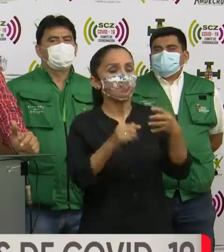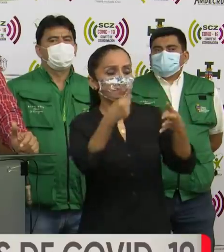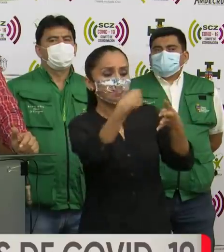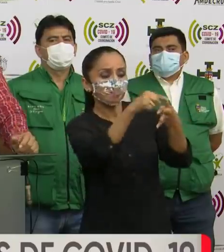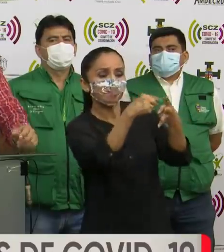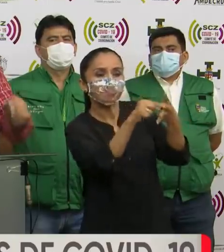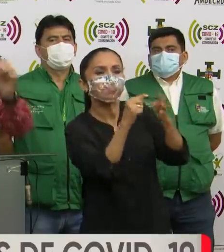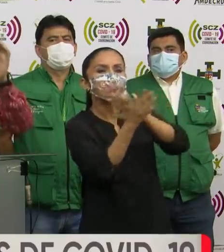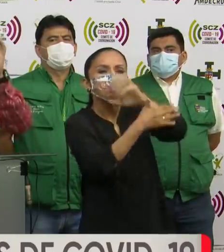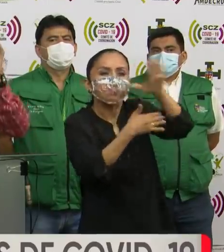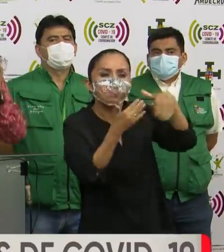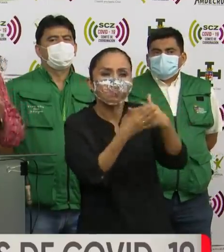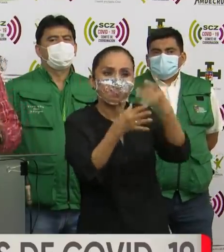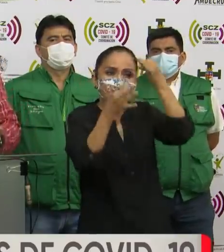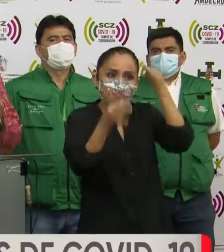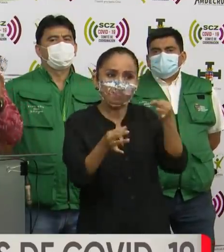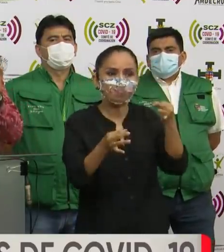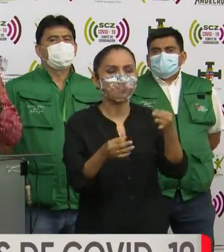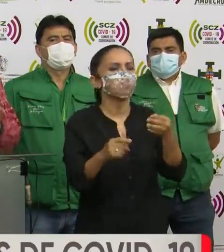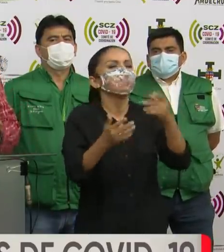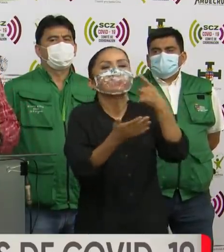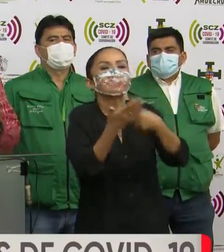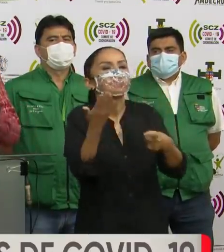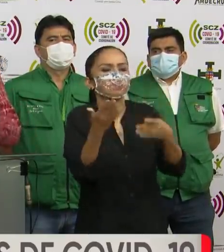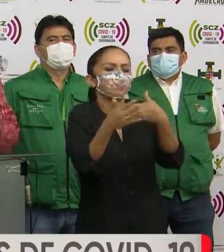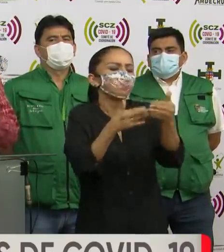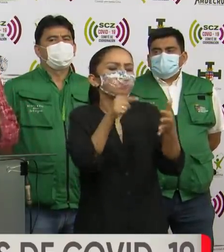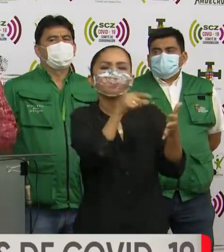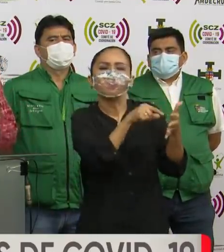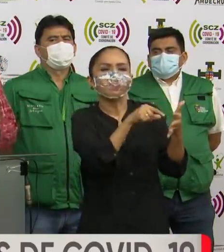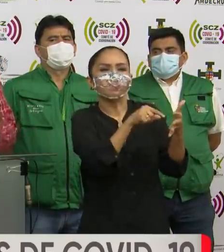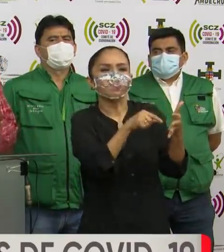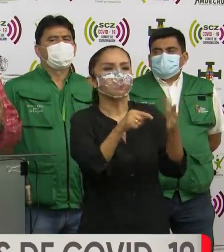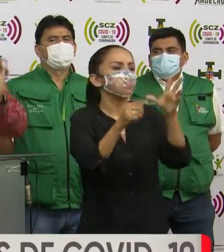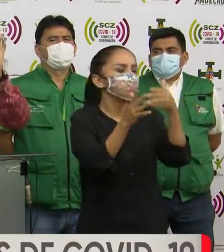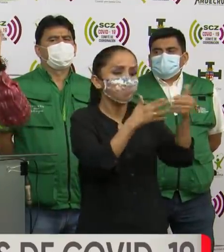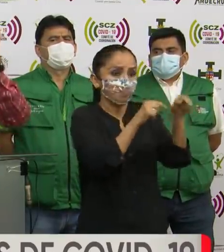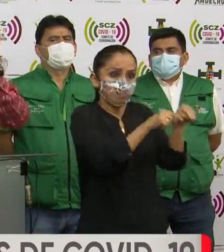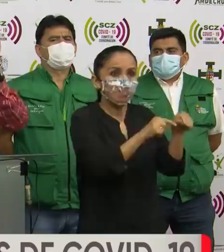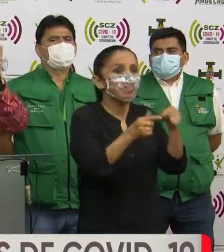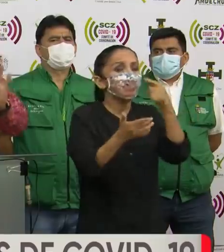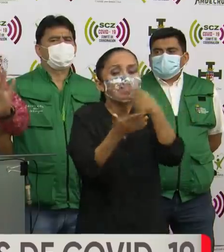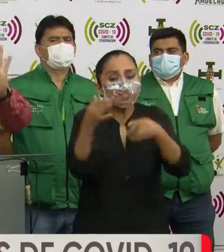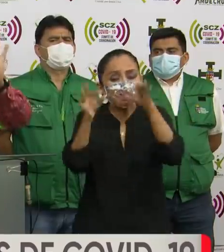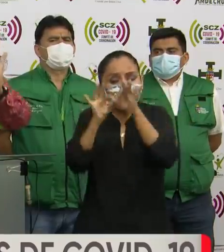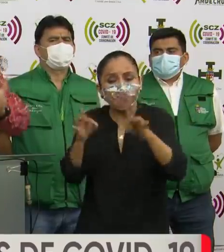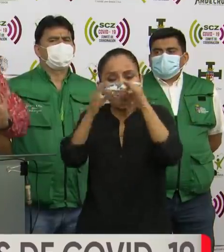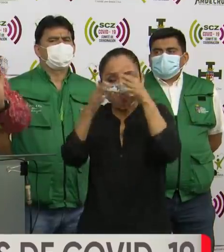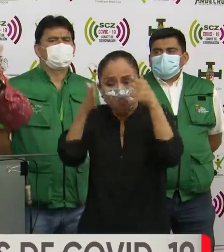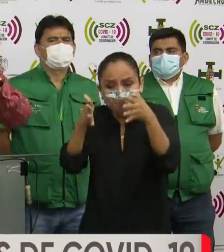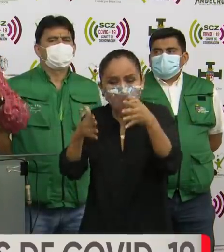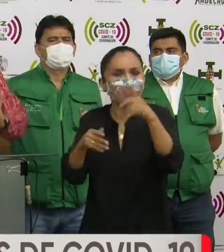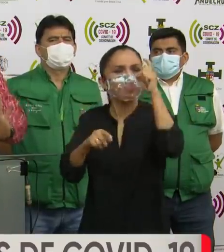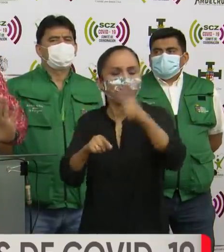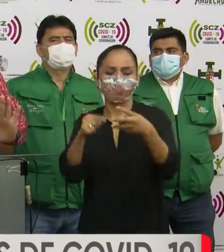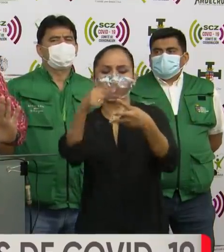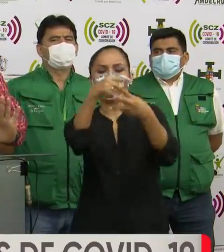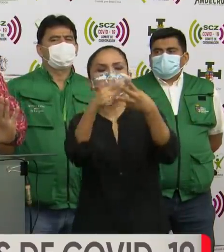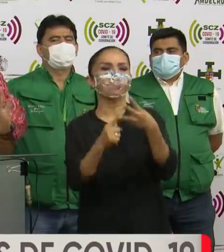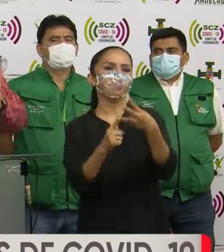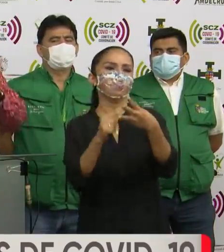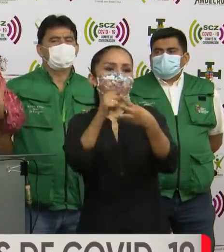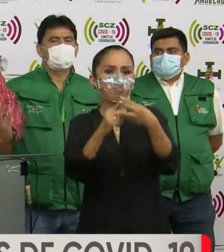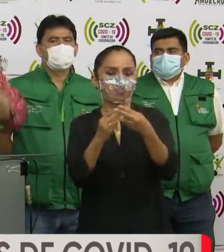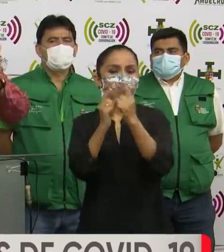que se tomen tenga clara la población, que independientemente de ellas se mantenga la premisa de las tres reglas de